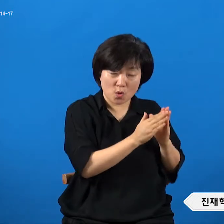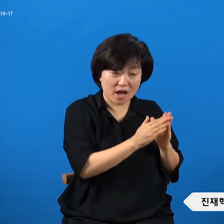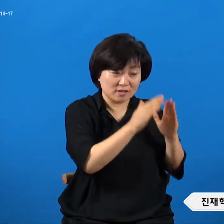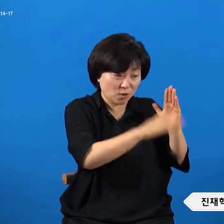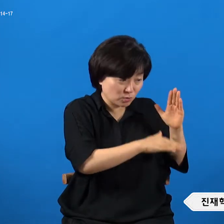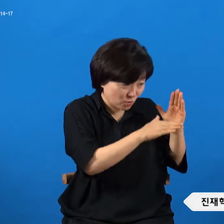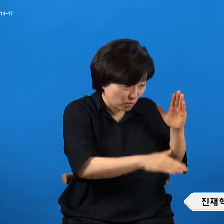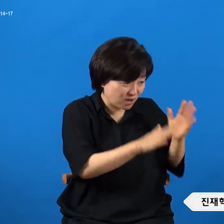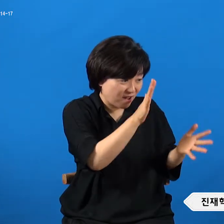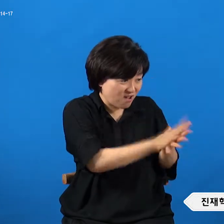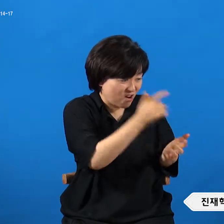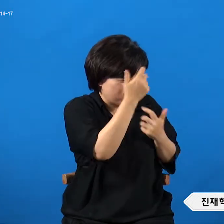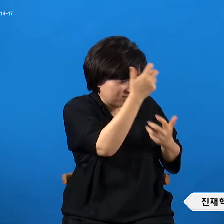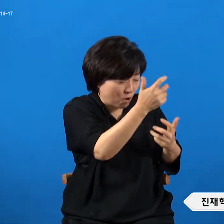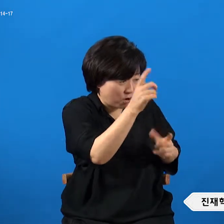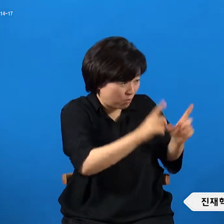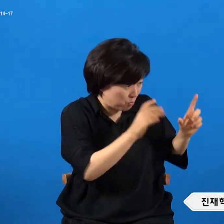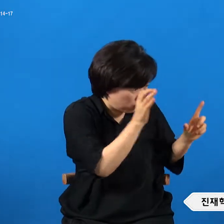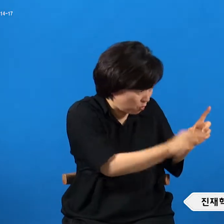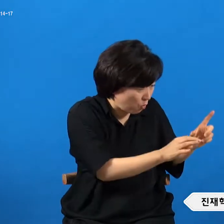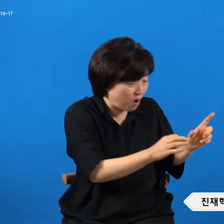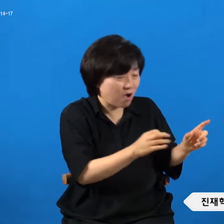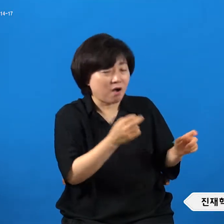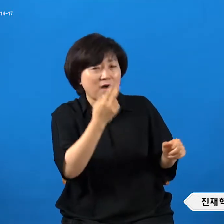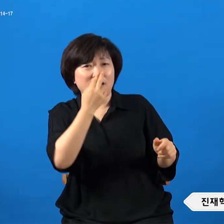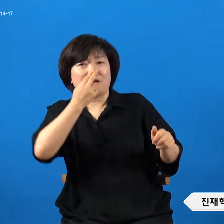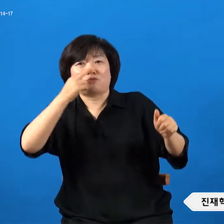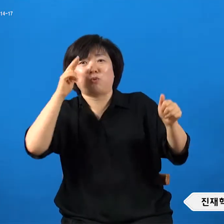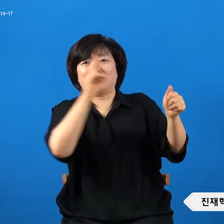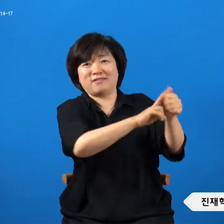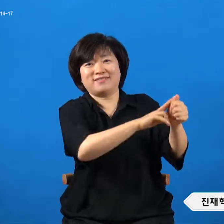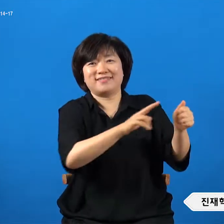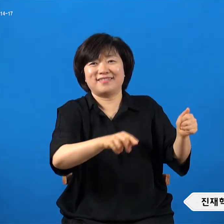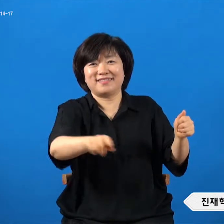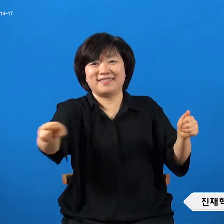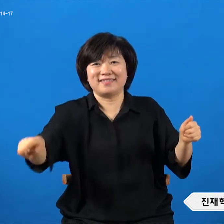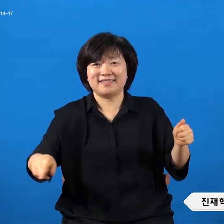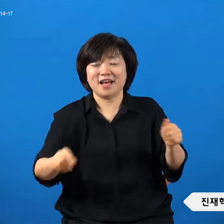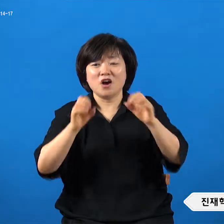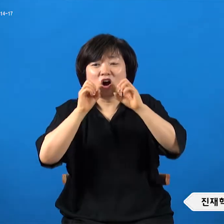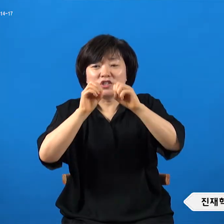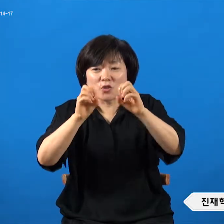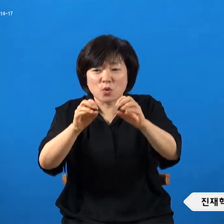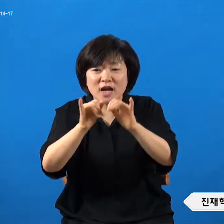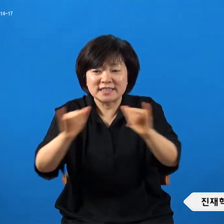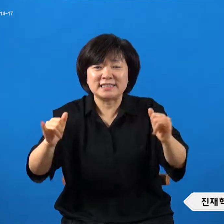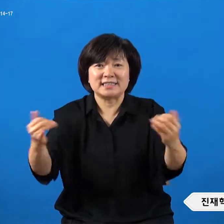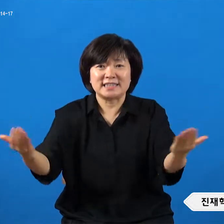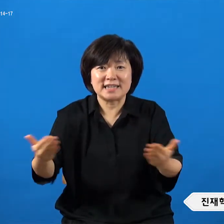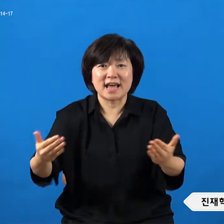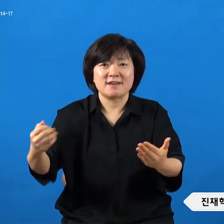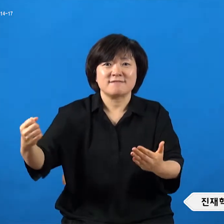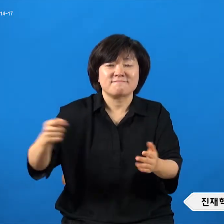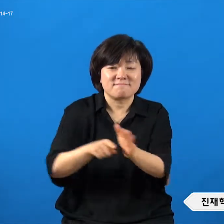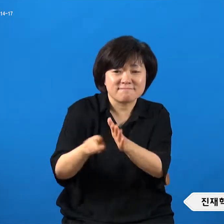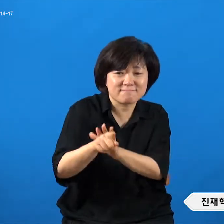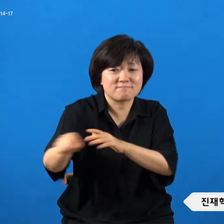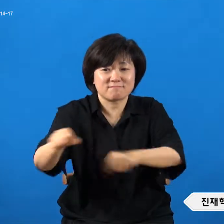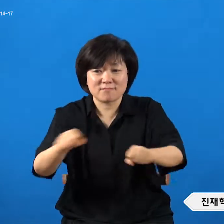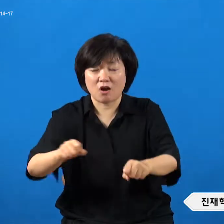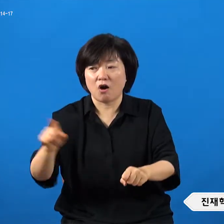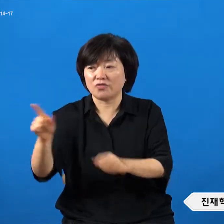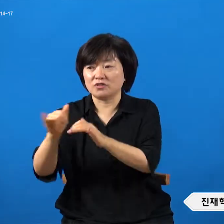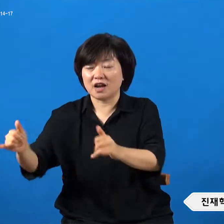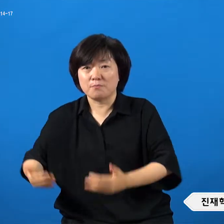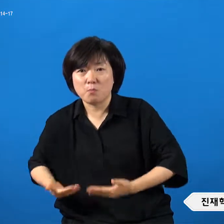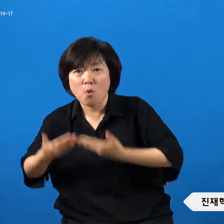헌신을 보면서 많은 도전이 된 것 같습니다. 어떤 분들은 전도하는 일에 적극적이 되었고 어떤 분들은 봉사하는